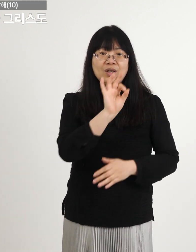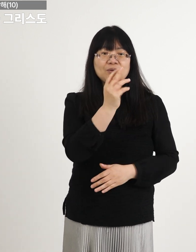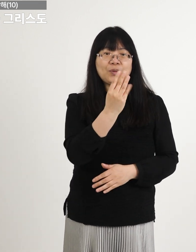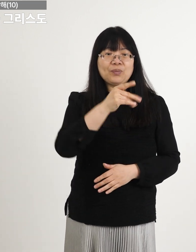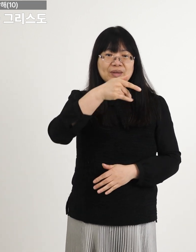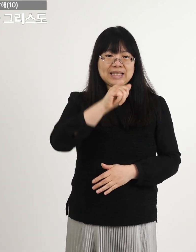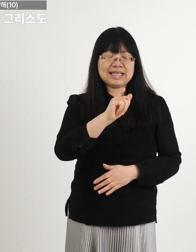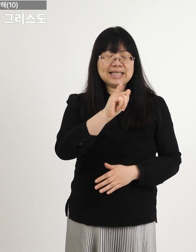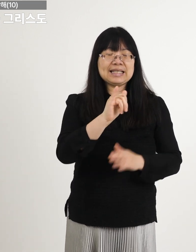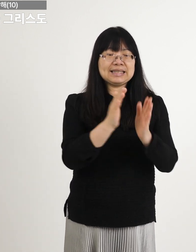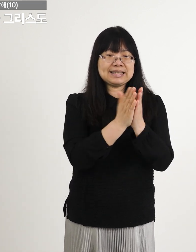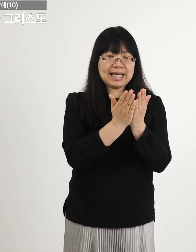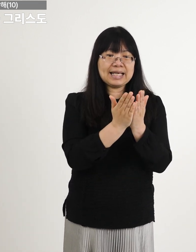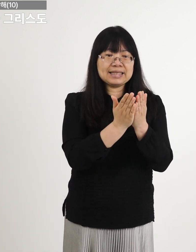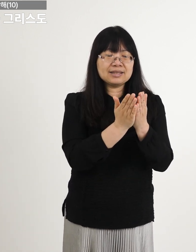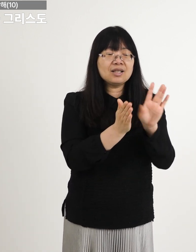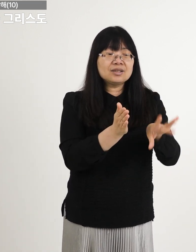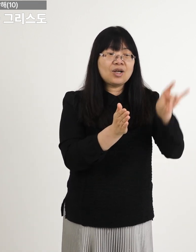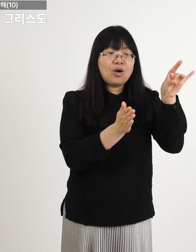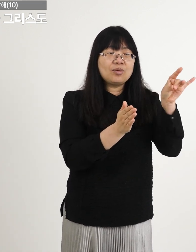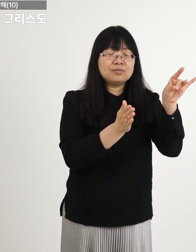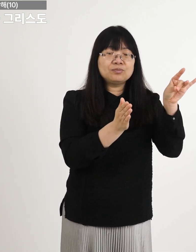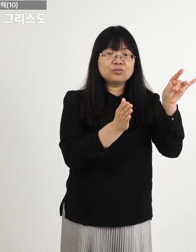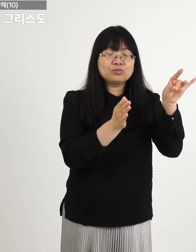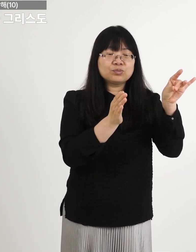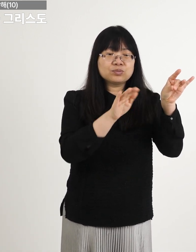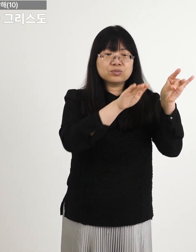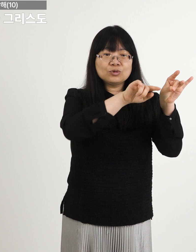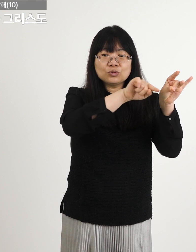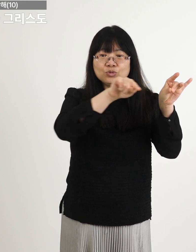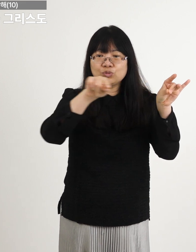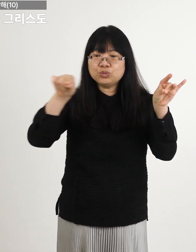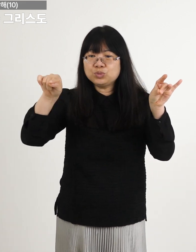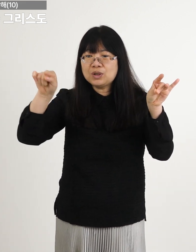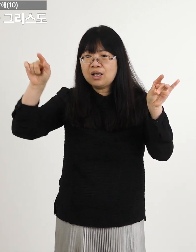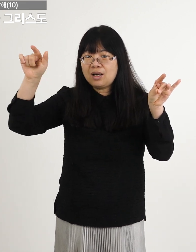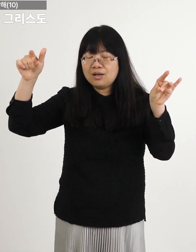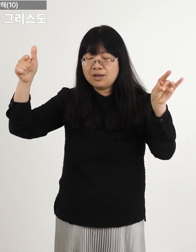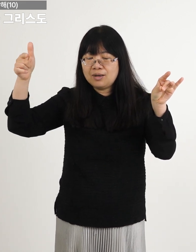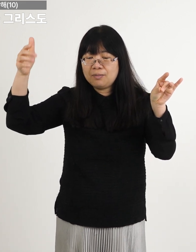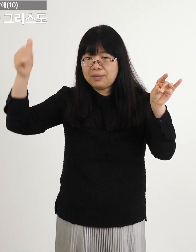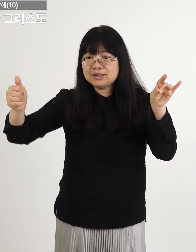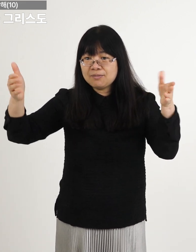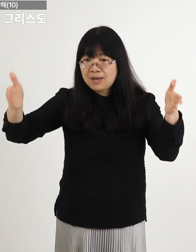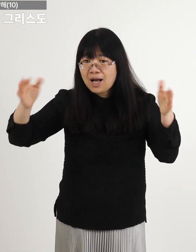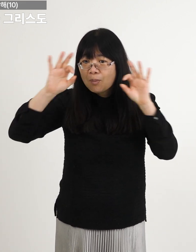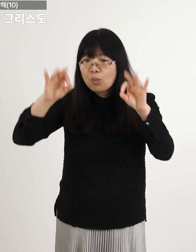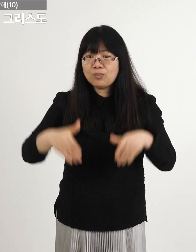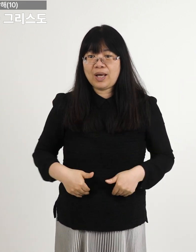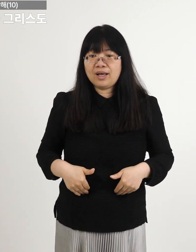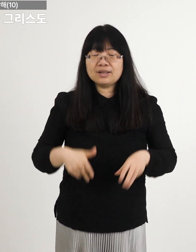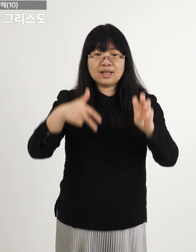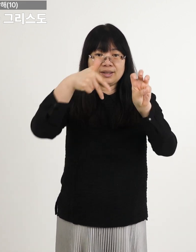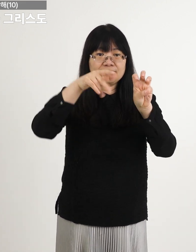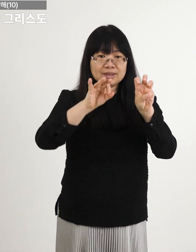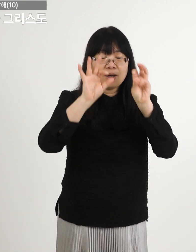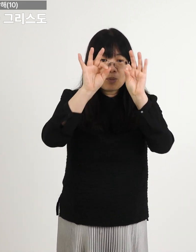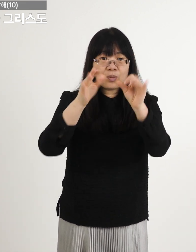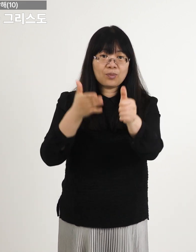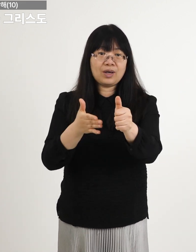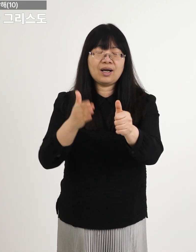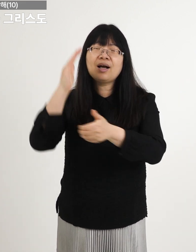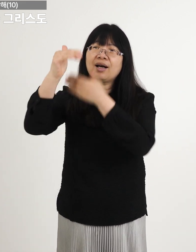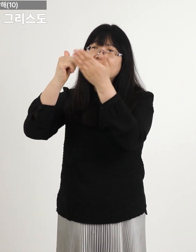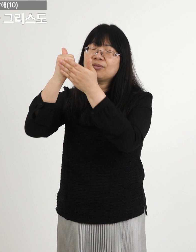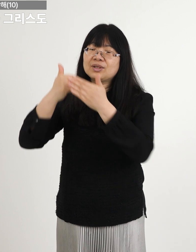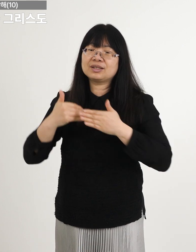봐야 돼요. 자, 욥기 30장을 좀 띄워주세요. 같이 한번 읽어보십시다. 시작.